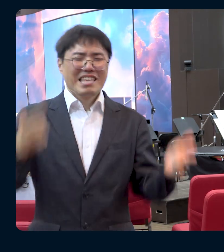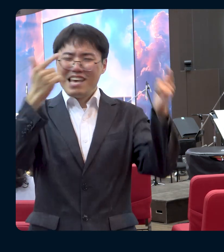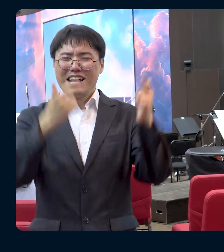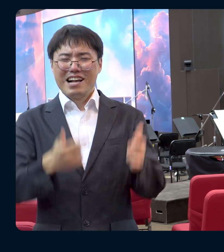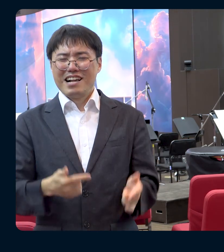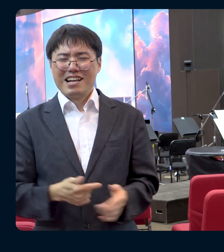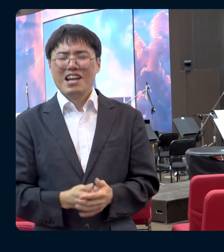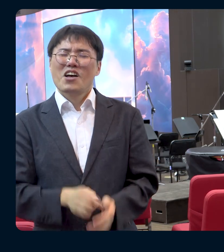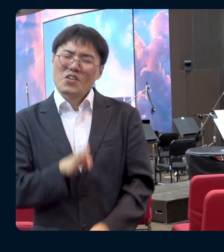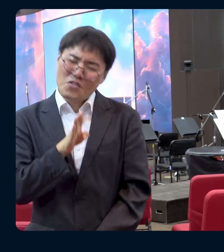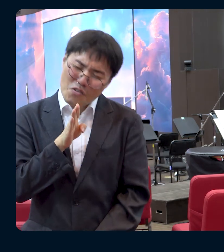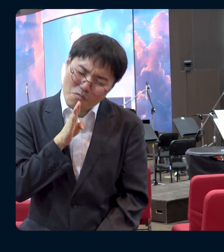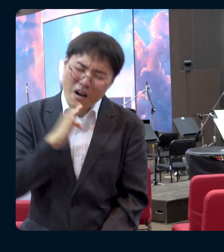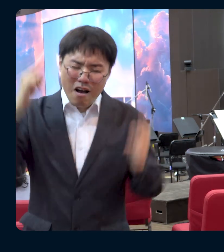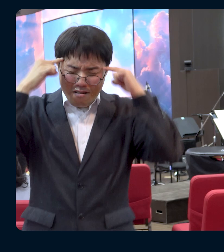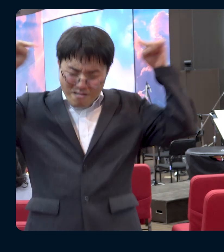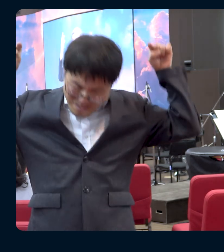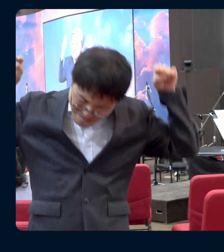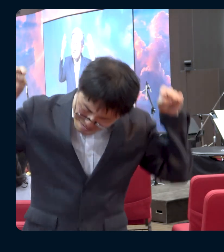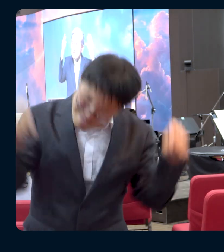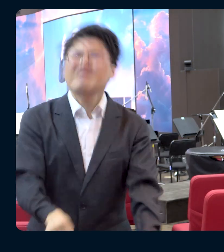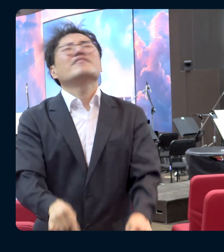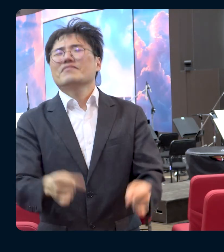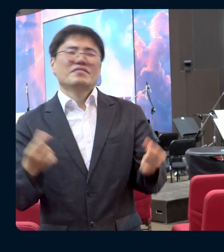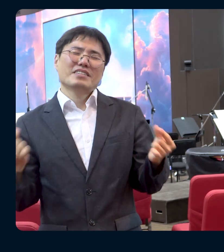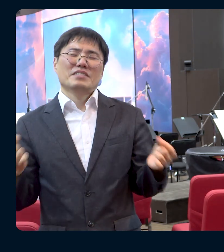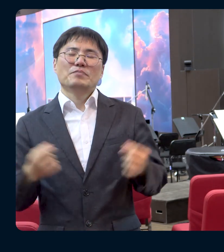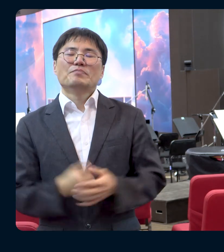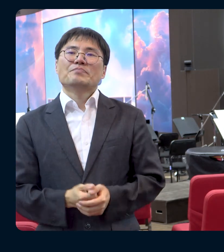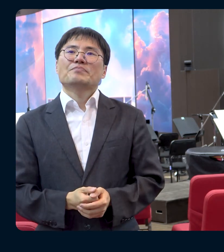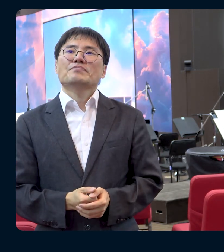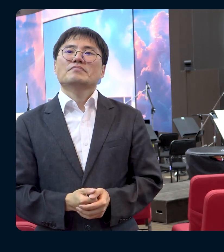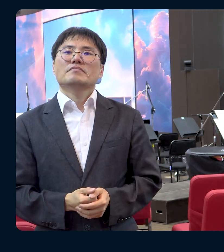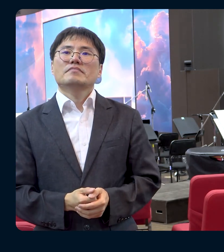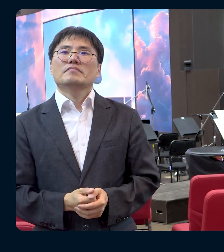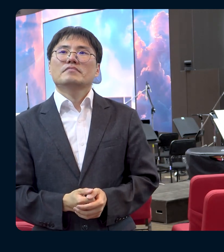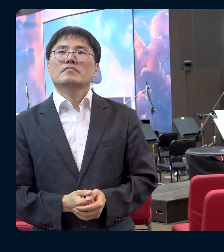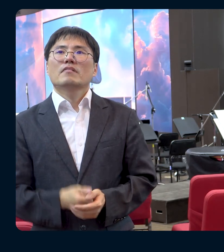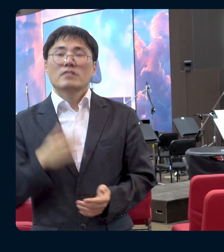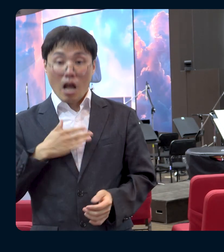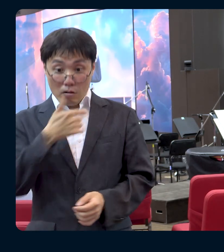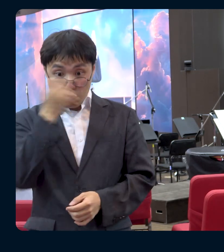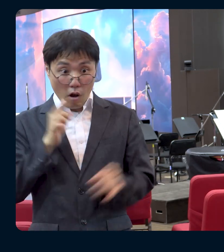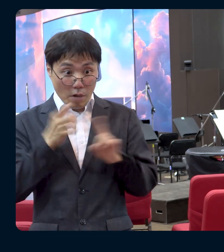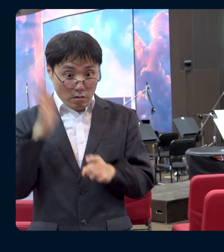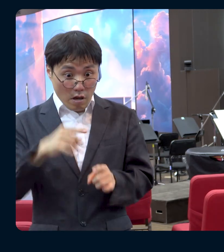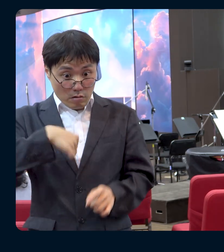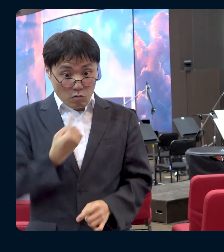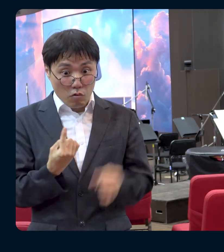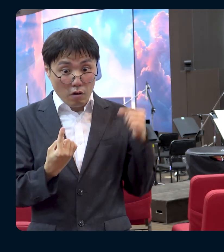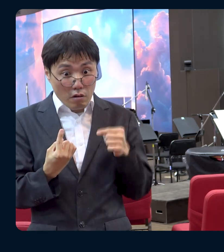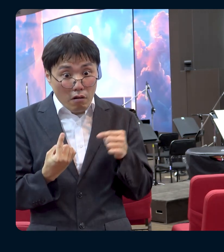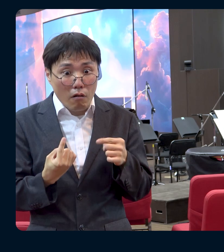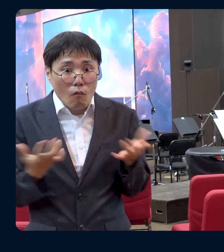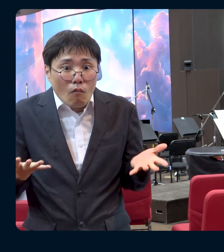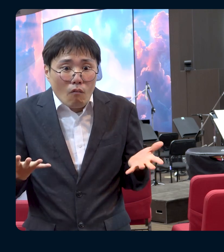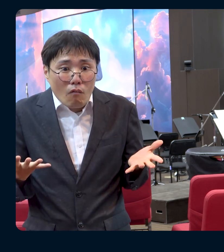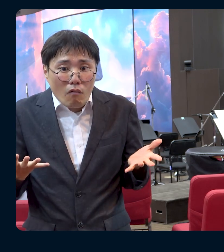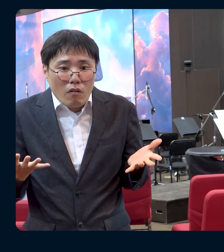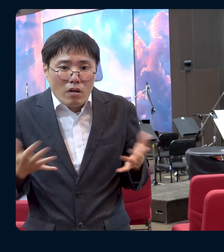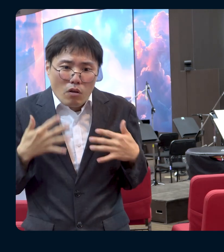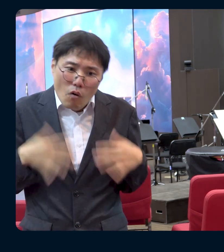겸손이 아니고요, 정말 어리석은 자기 이미지 세팅이에요. 나는 아직 믿음이 부족한다고 말하면서 자기